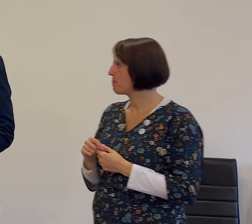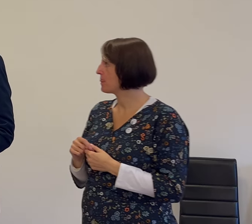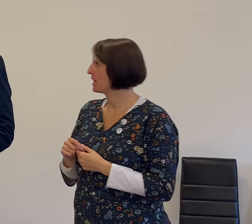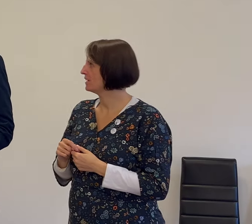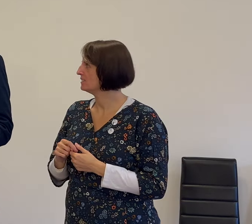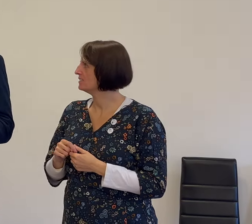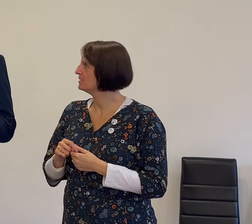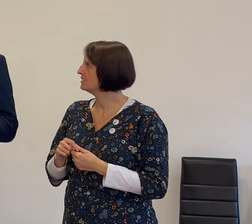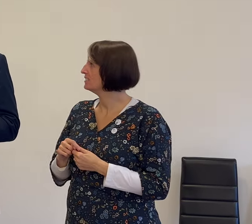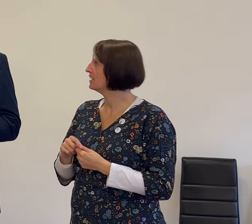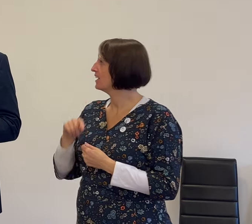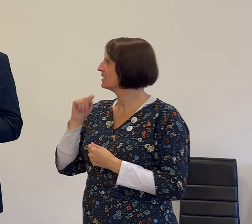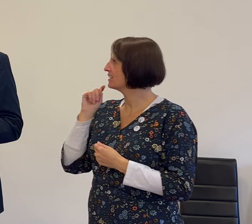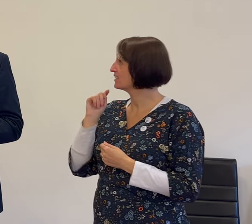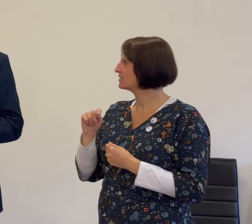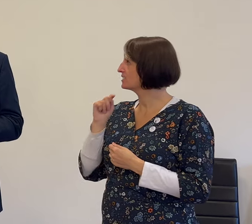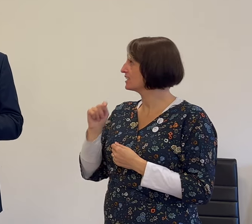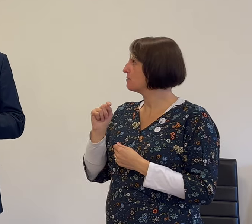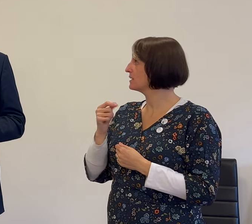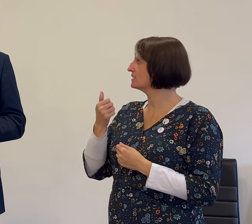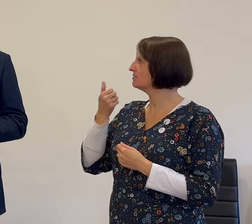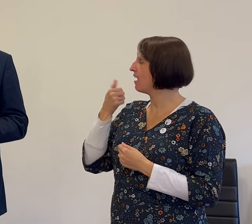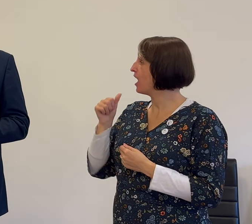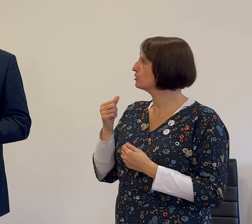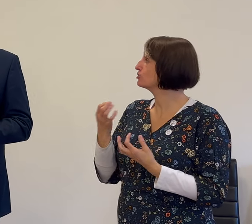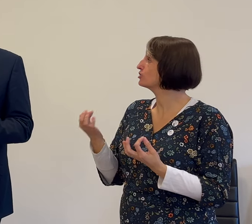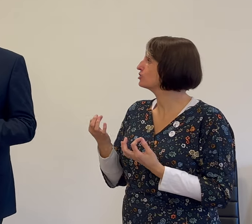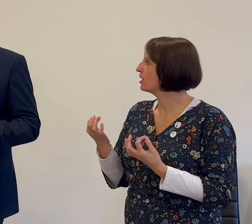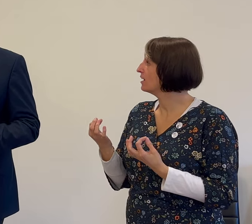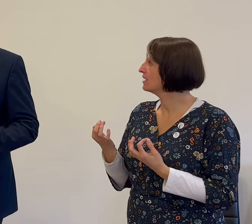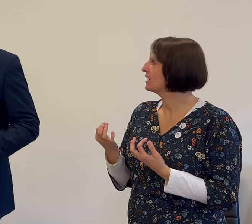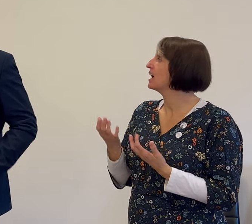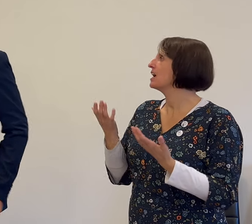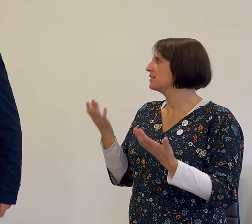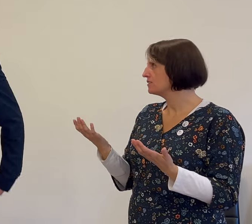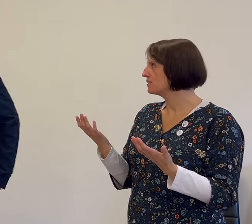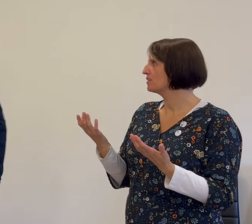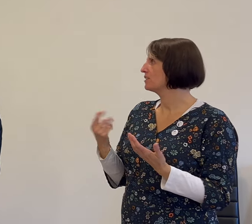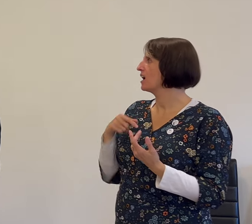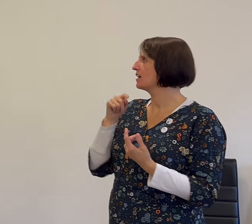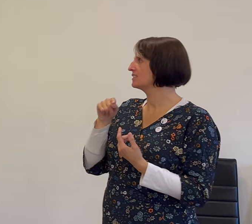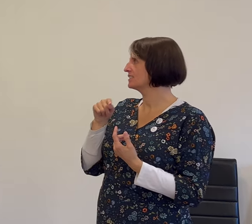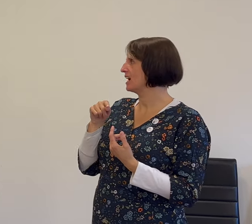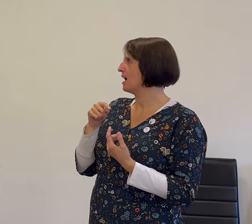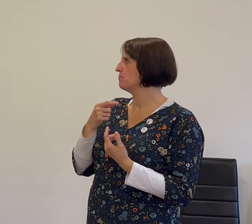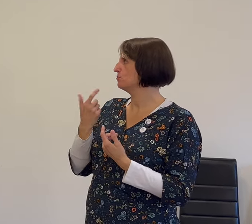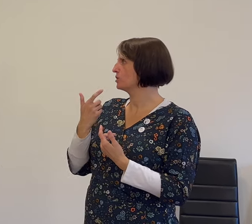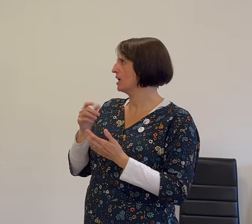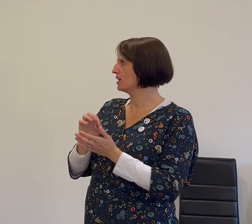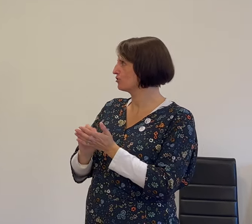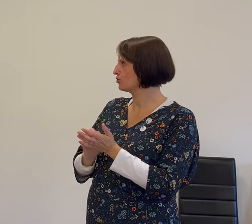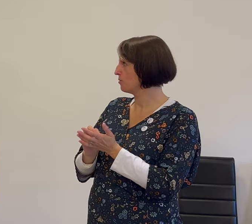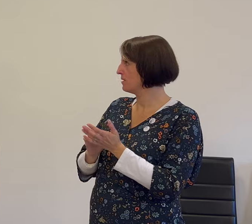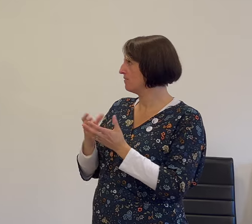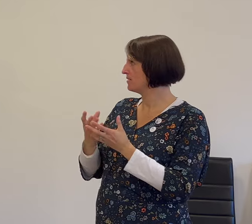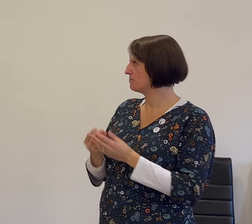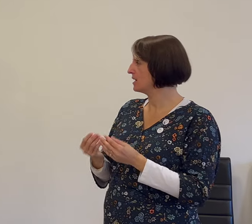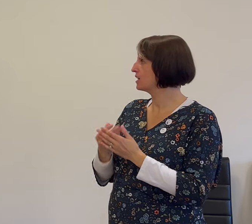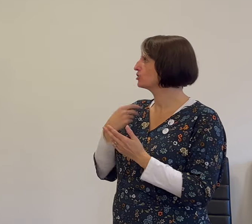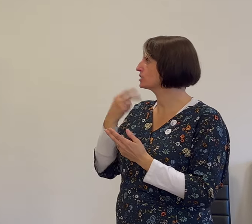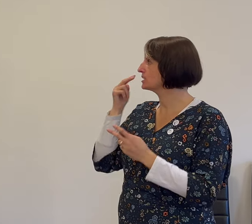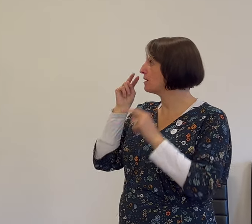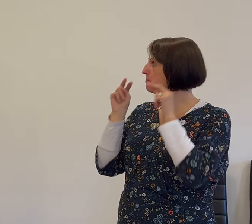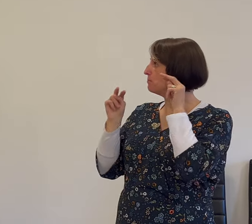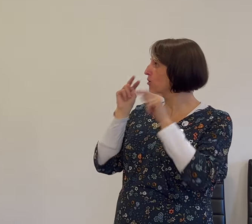A tady si řekneme, to je zvláštní, čím to je? No a tady právě vděčím YouTube a YouTuberům, kteří se tam zajeli podívat a řekli